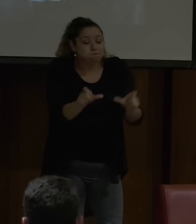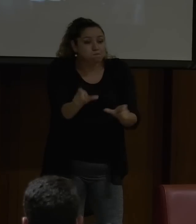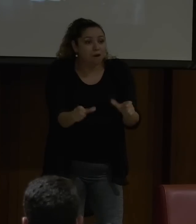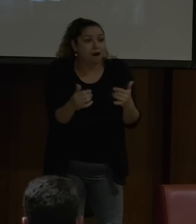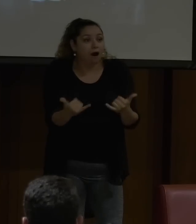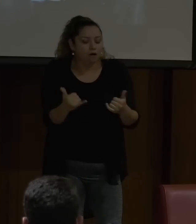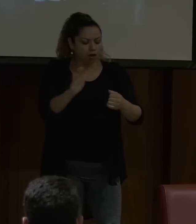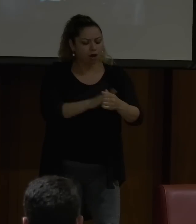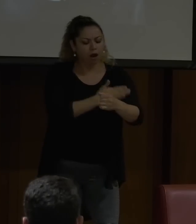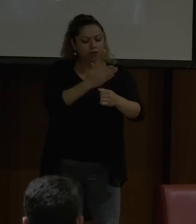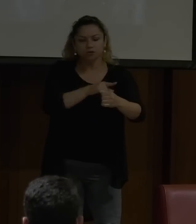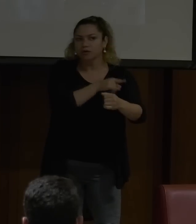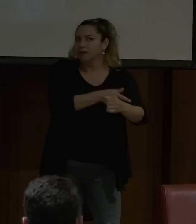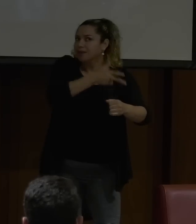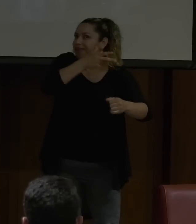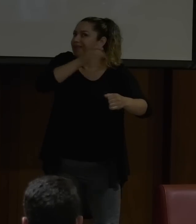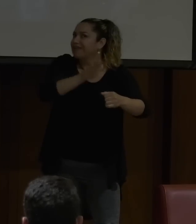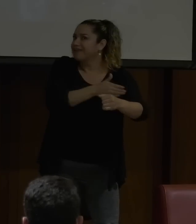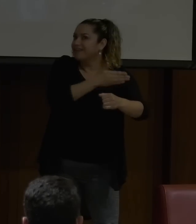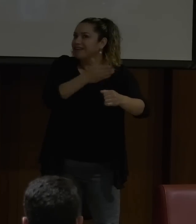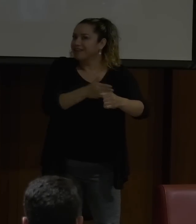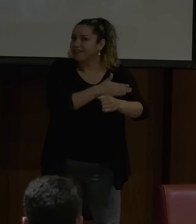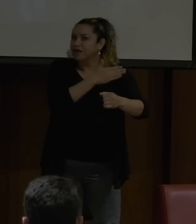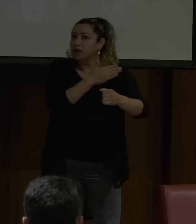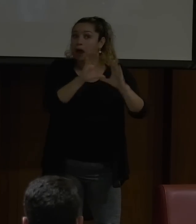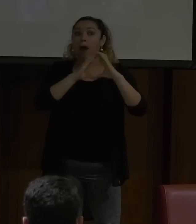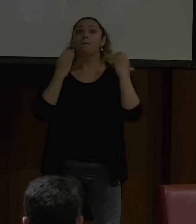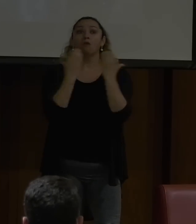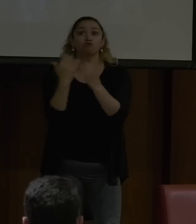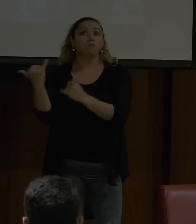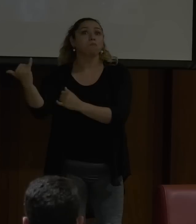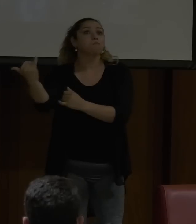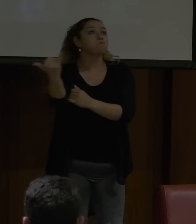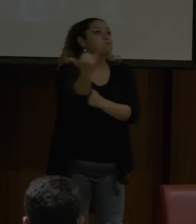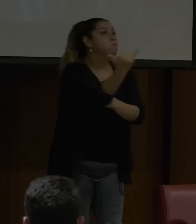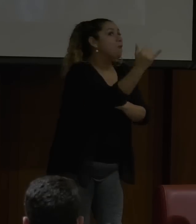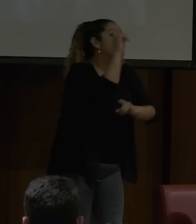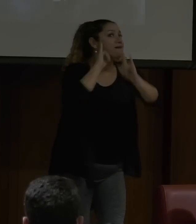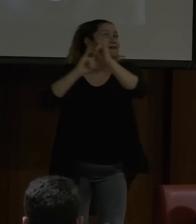escuchan sus versos aquí y en el mundo entero.